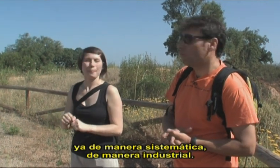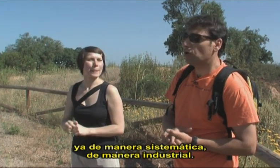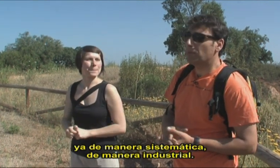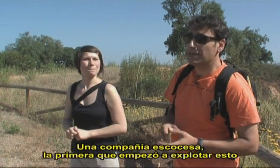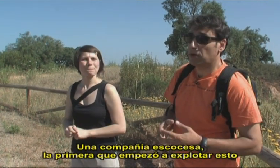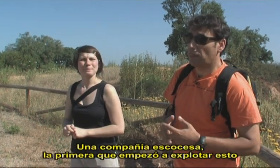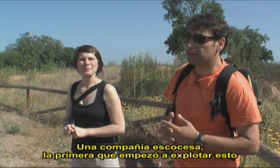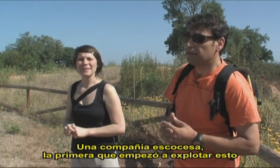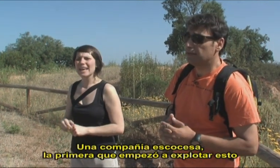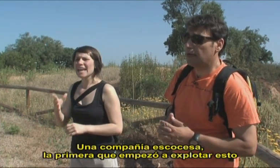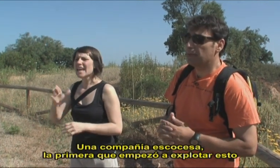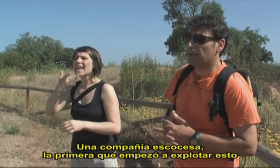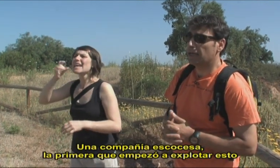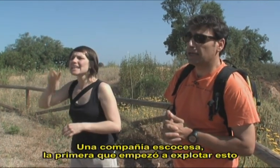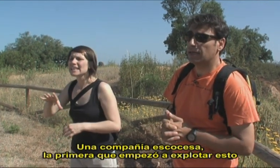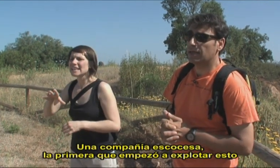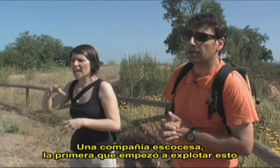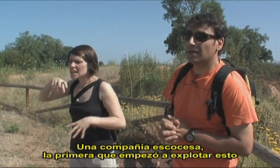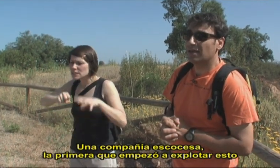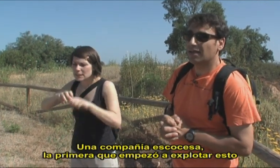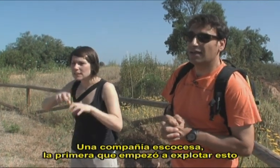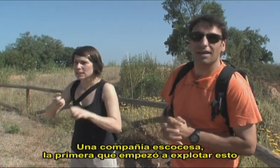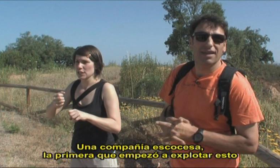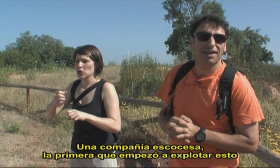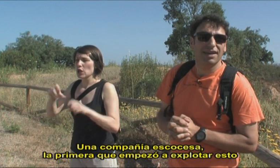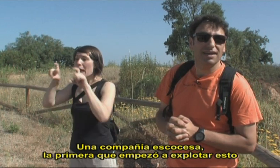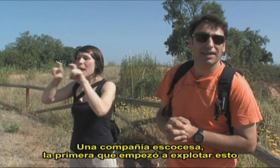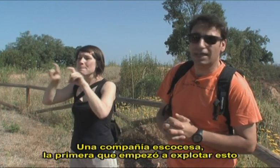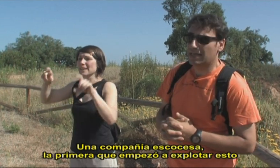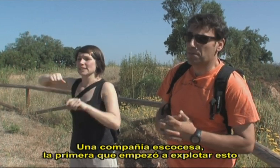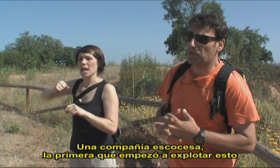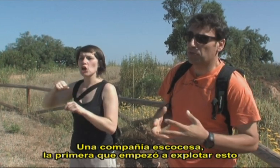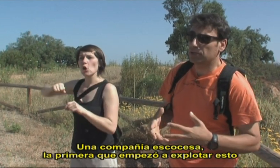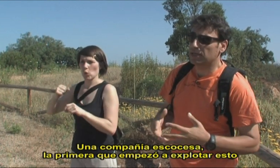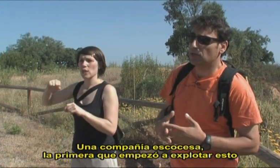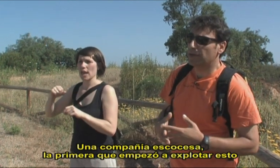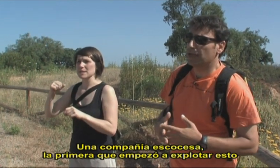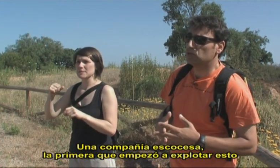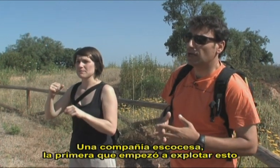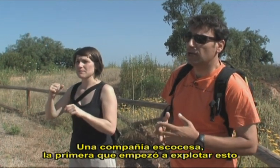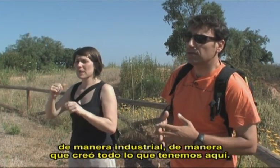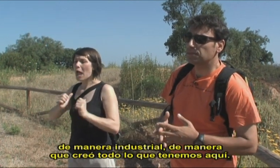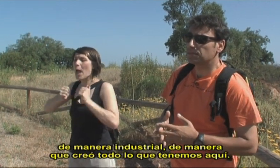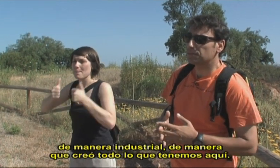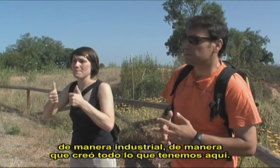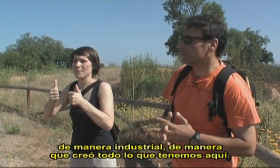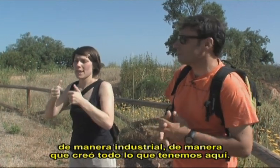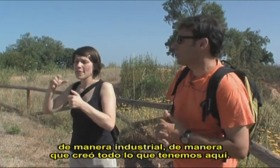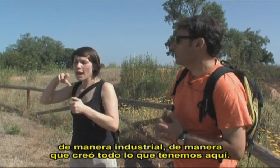Fue una compañía escocesa la primera que empezó a explotar esto de manera industrial,